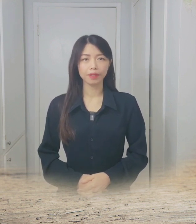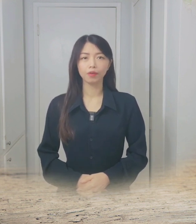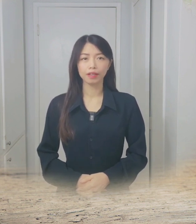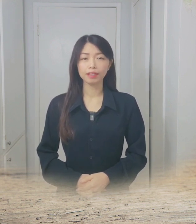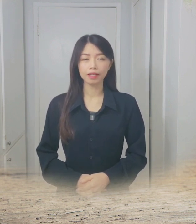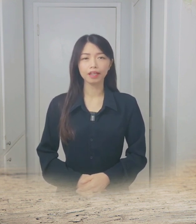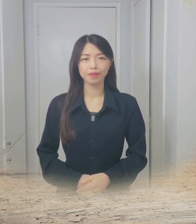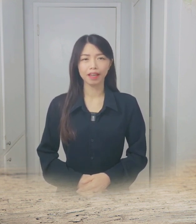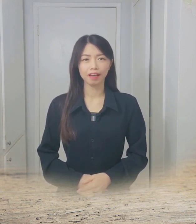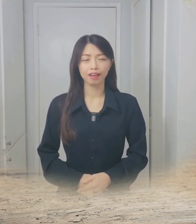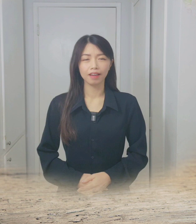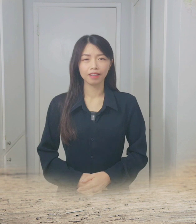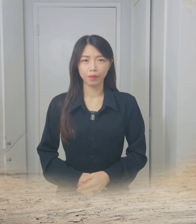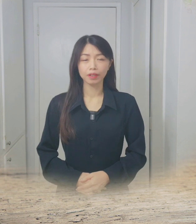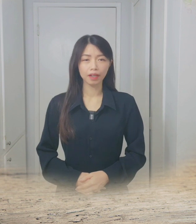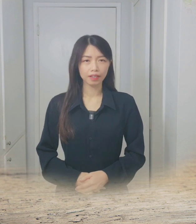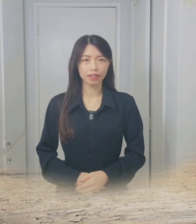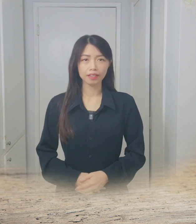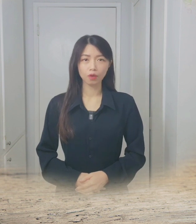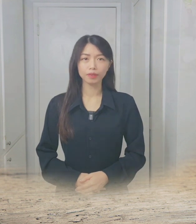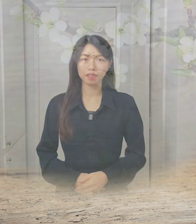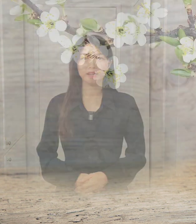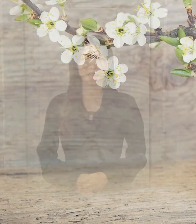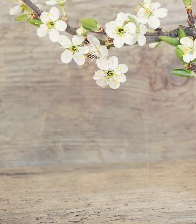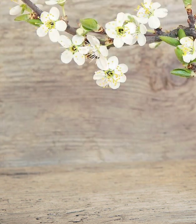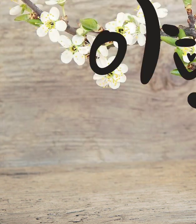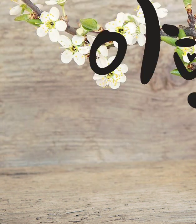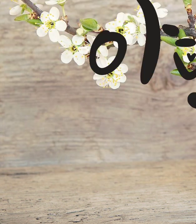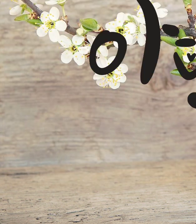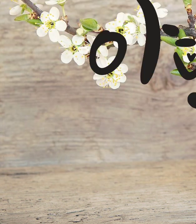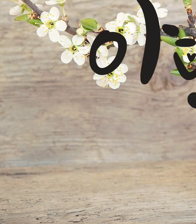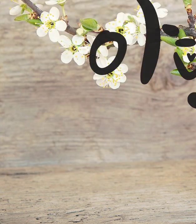사람이라고 하는 찬양입니다. 그러면 끝까지 시청 부탁드릴게요.